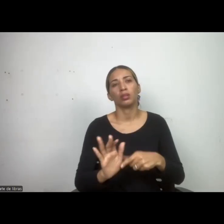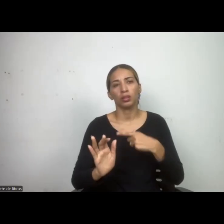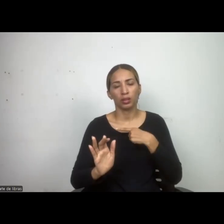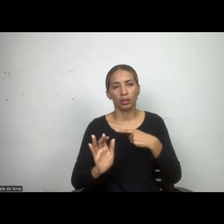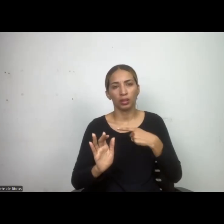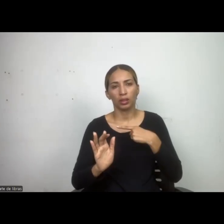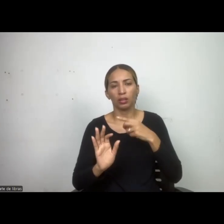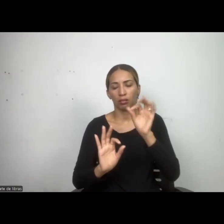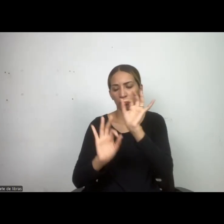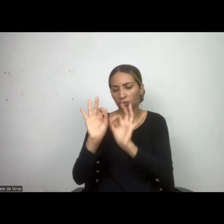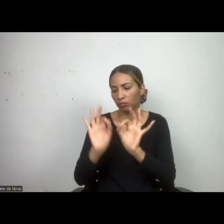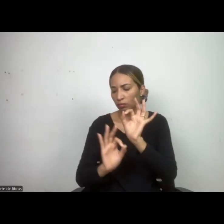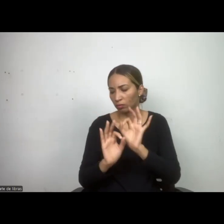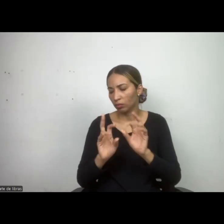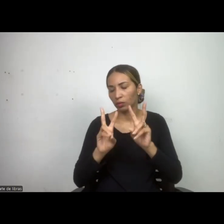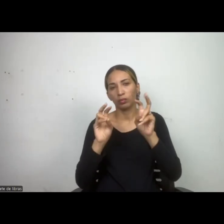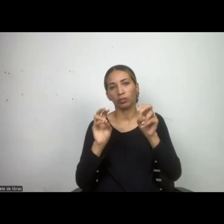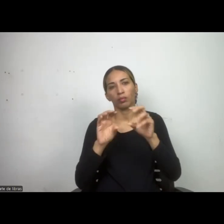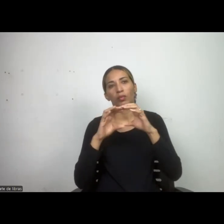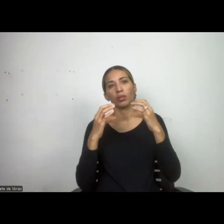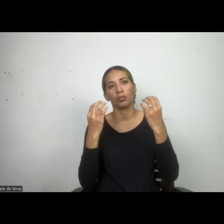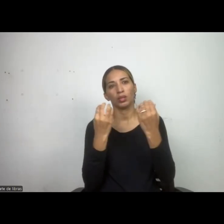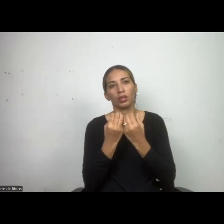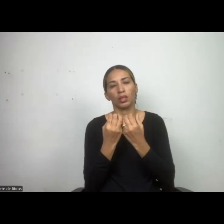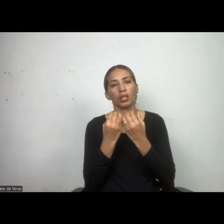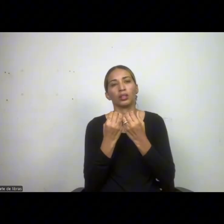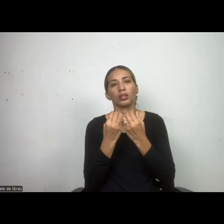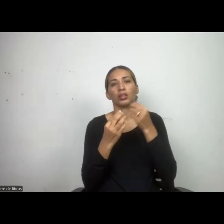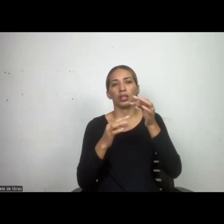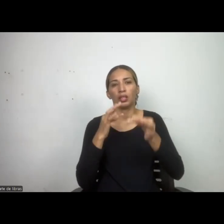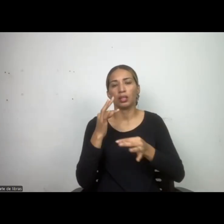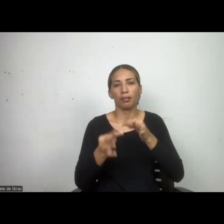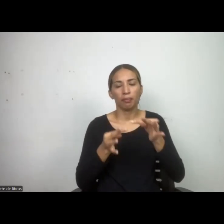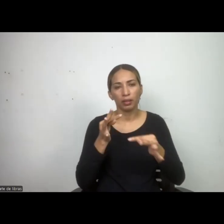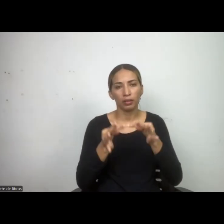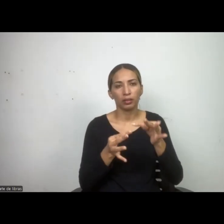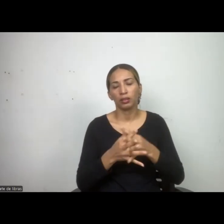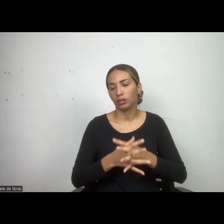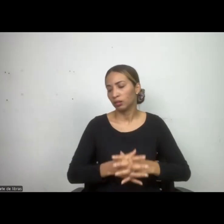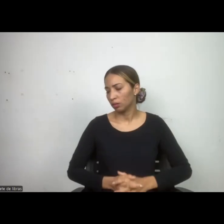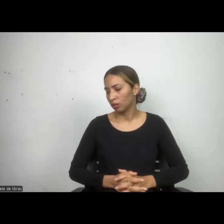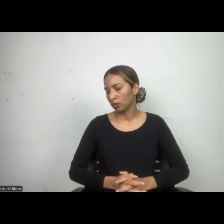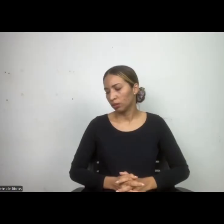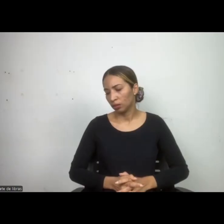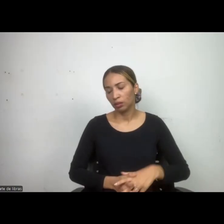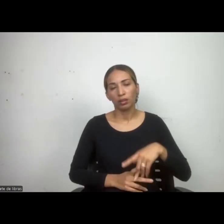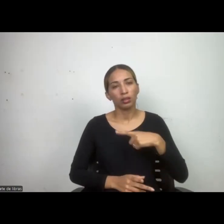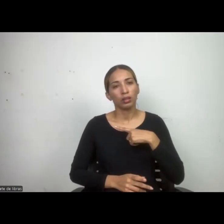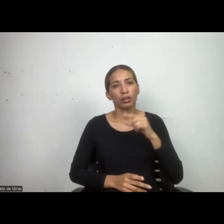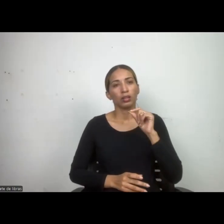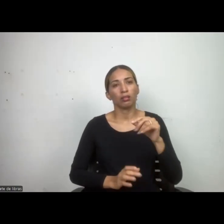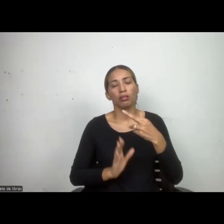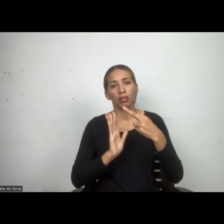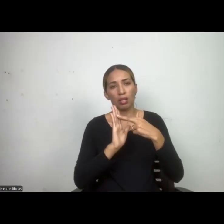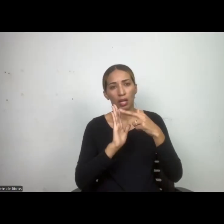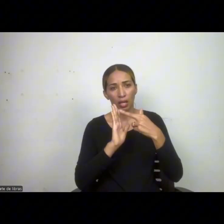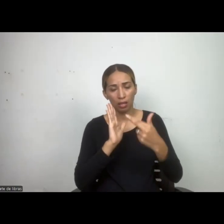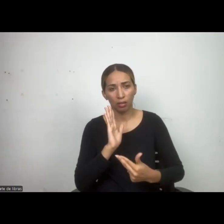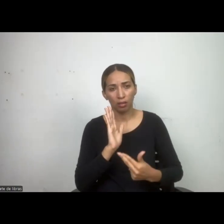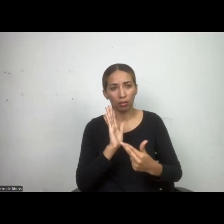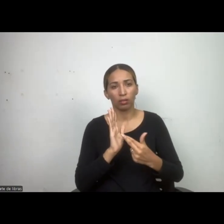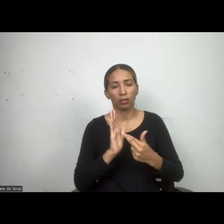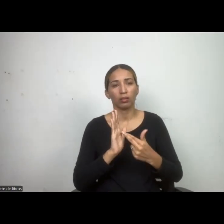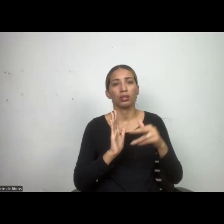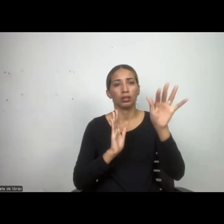comunidades terapêuticas, né? Então, a gente tem, né, um relatório de inspeção nacional, né,